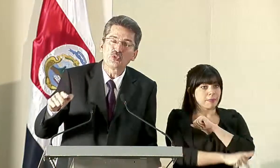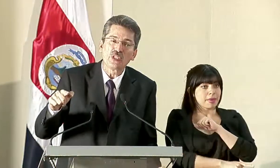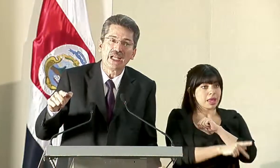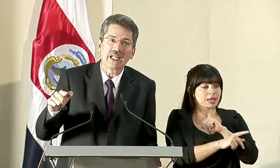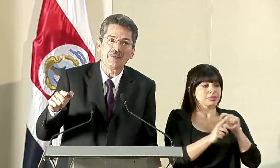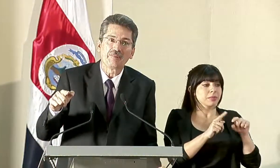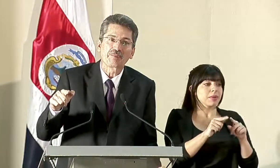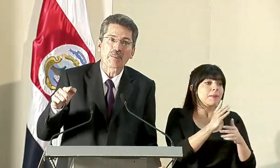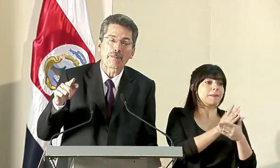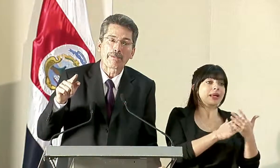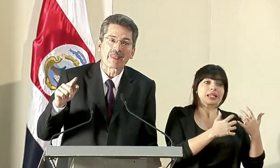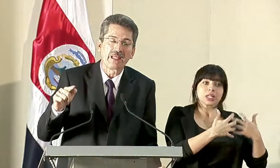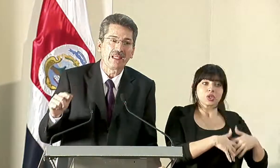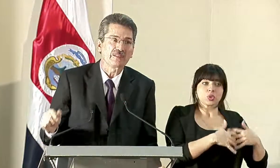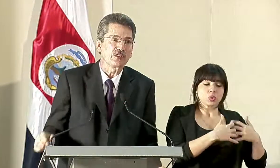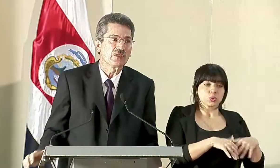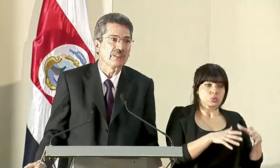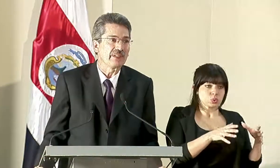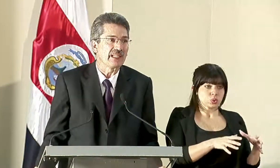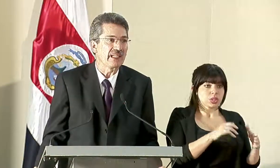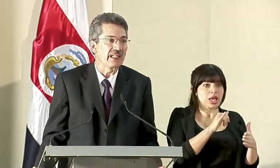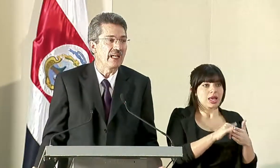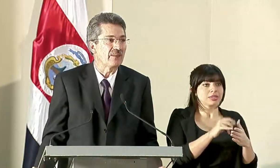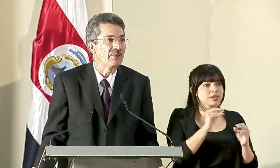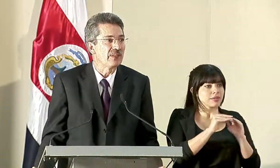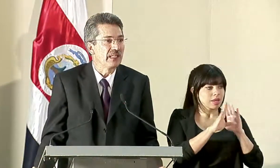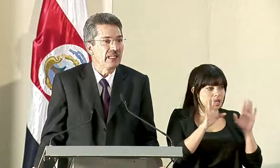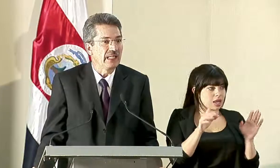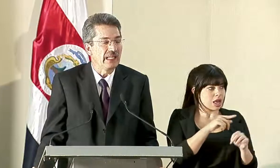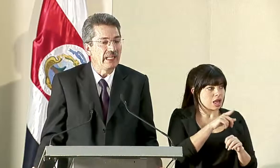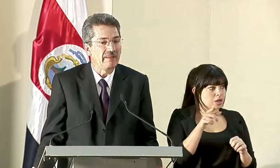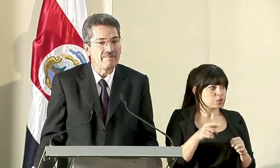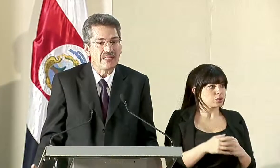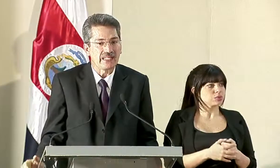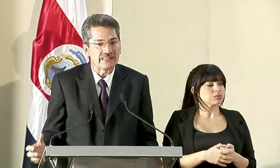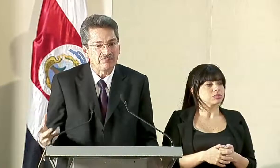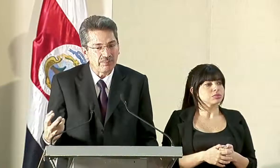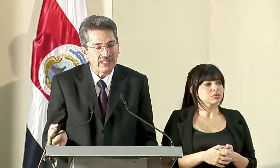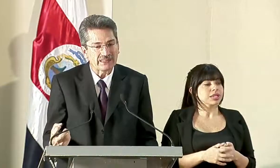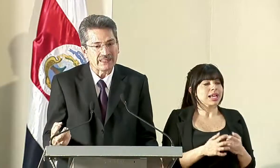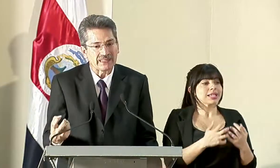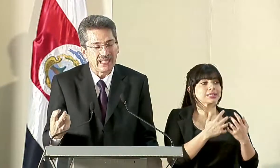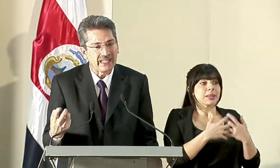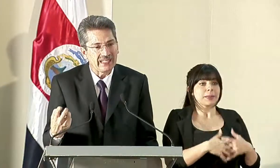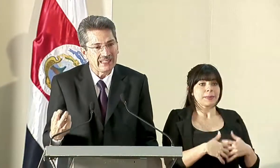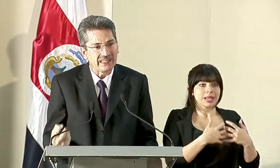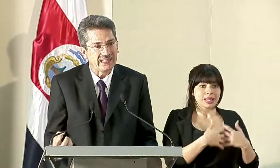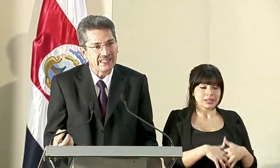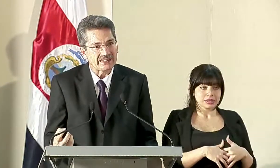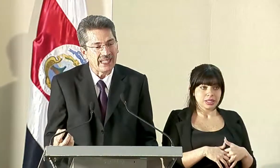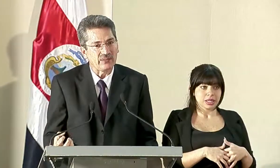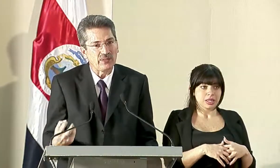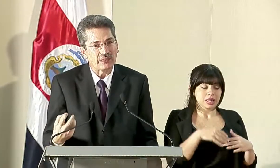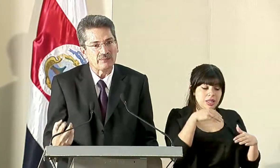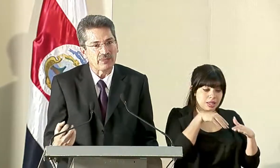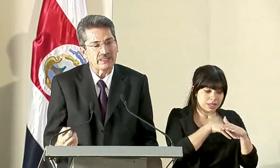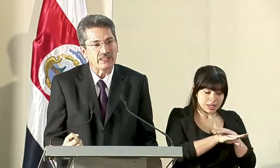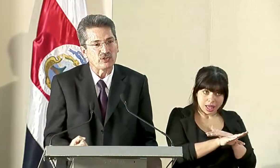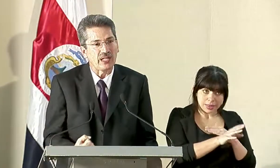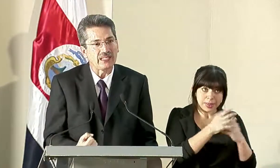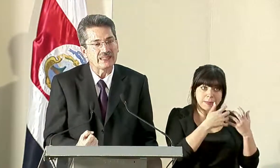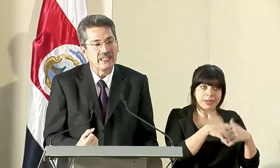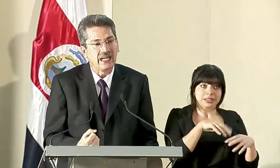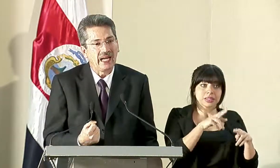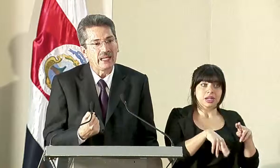parte industrial, y esto debe quedar claro, las empresas que han ingresado y las